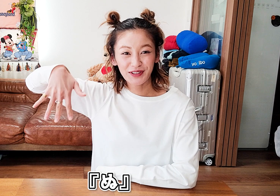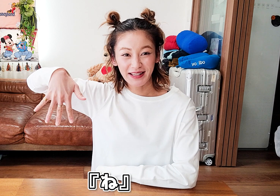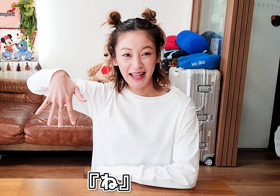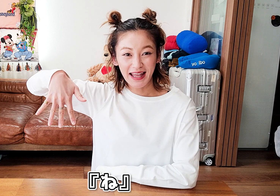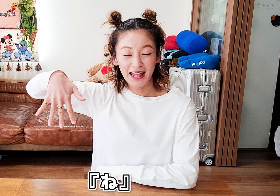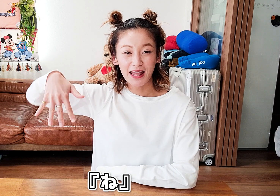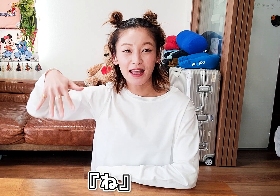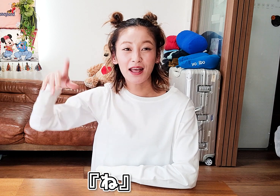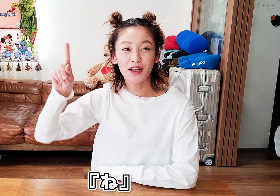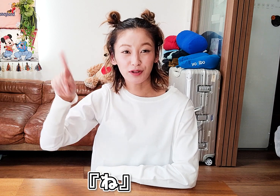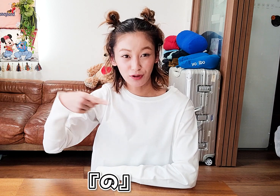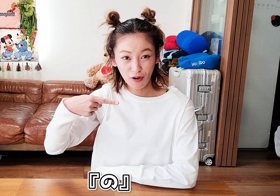ねの、